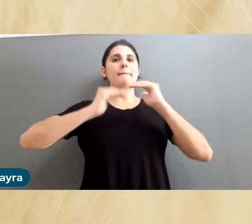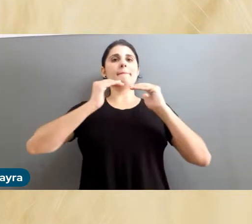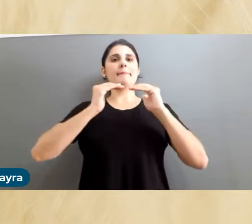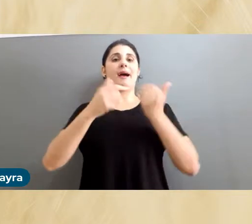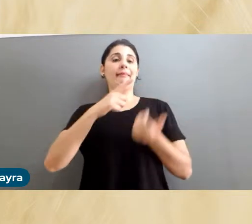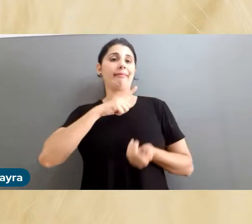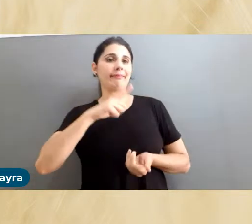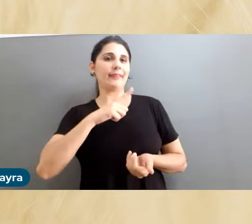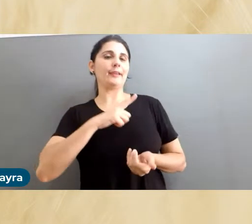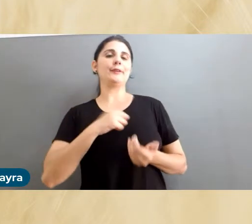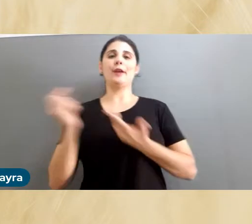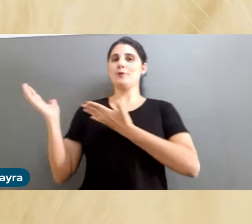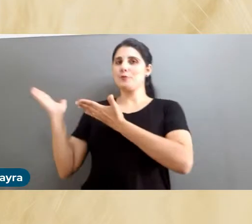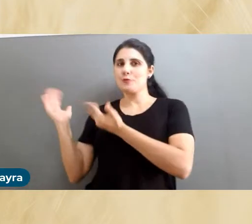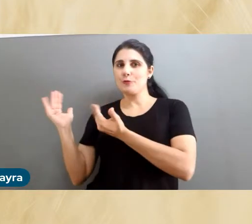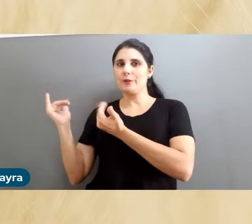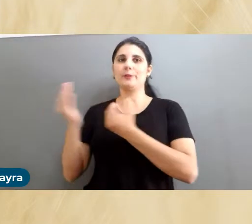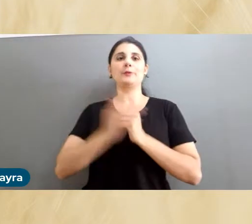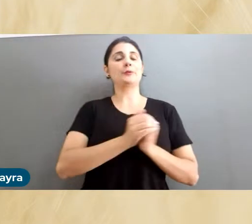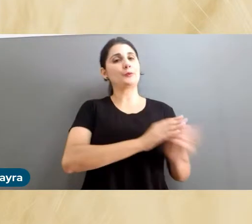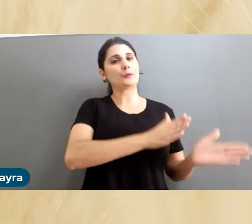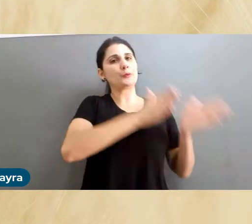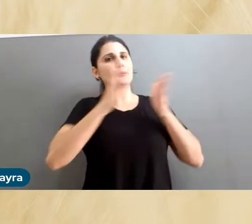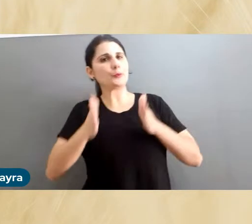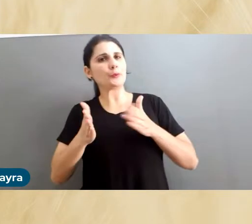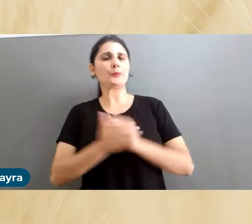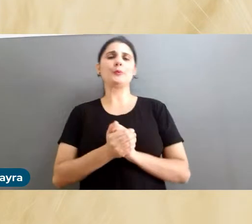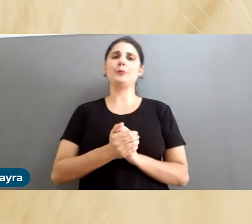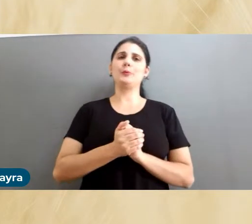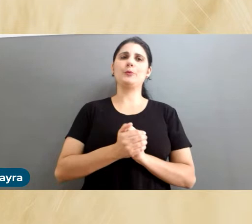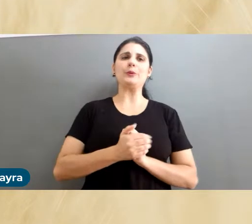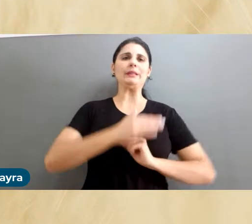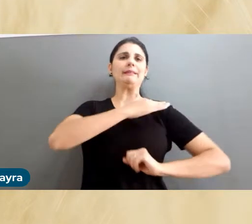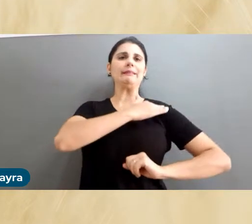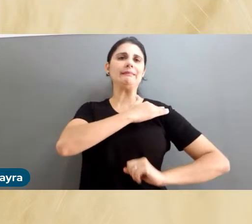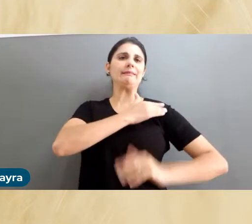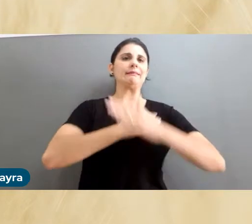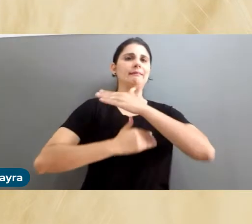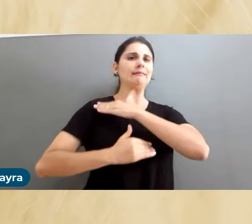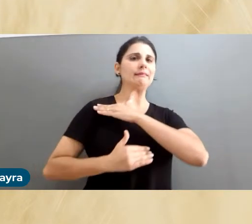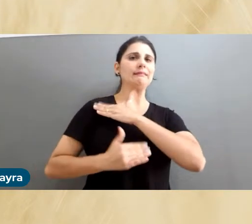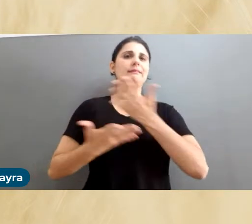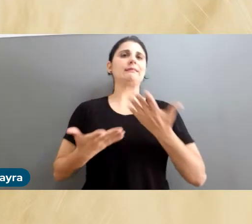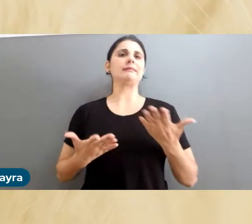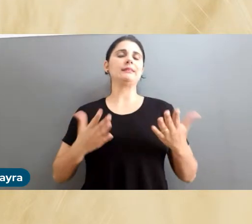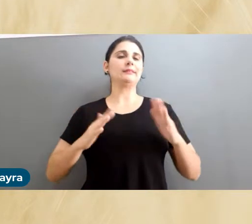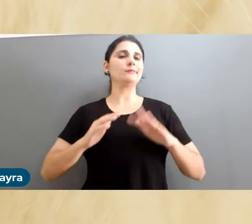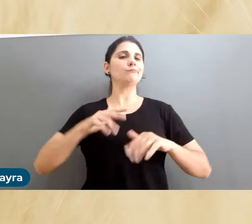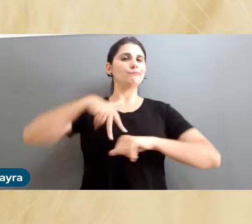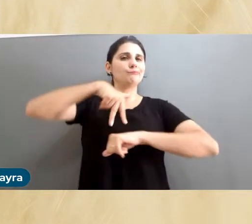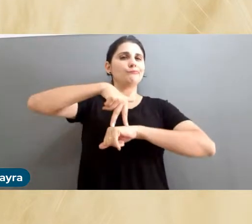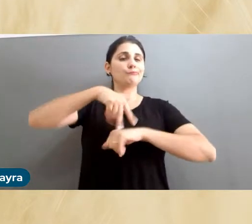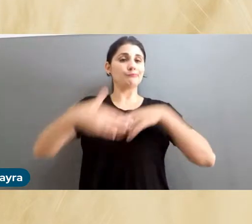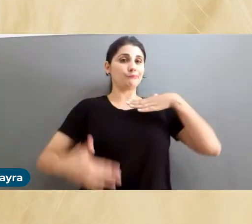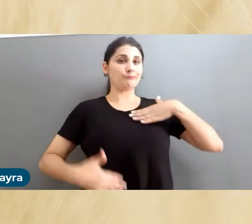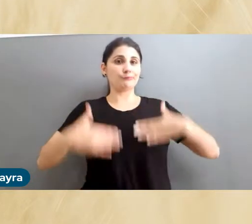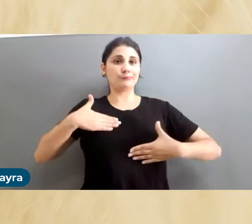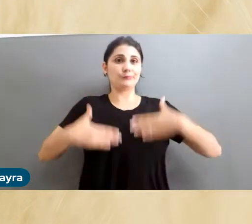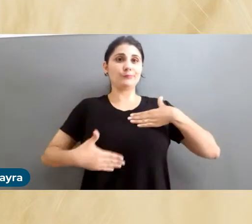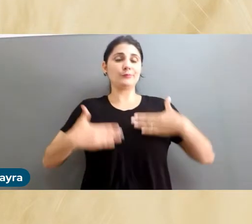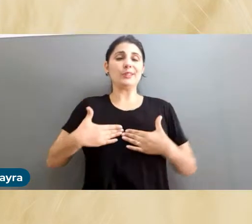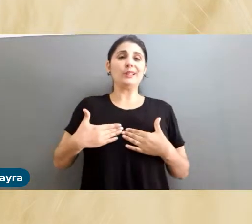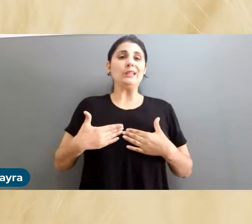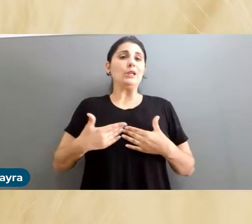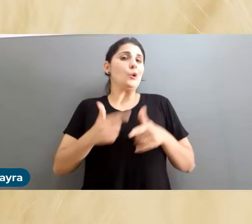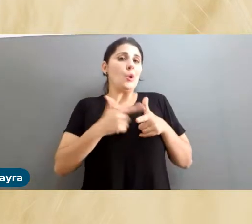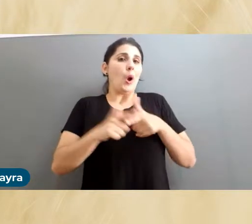da juventude, em que às vezes a gente tem algumas dores nos ossos, o corpo está se ajustando, isso gera incômodos,